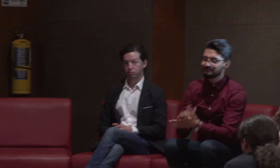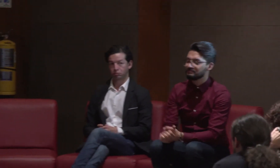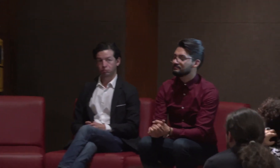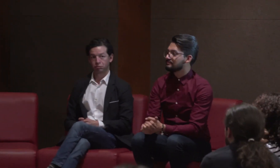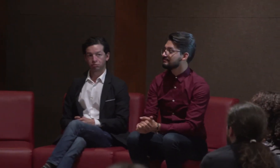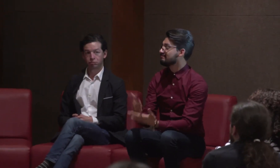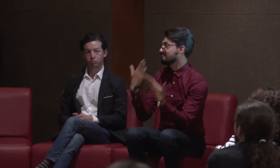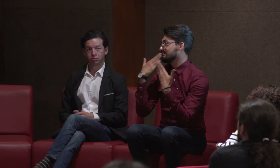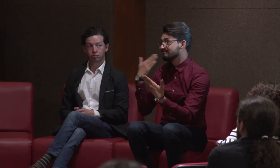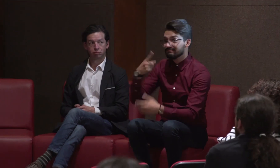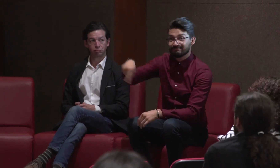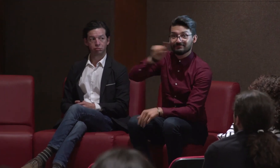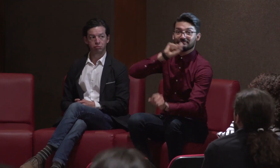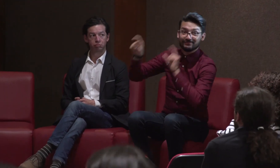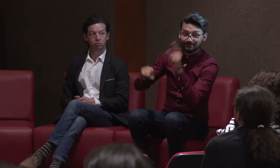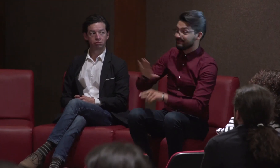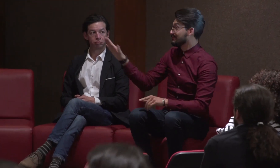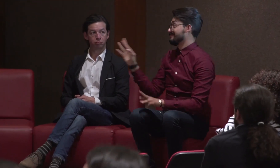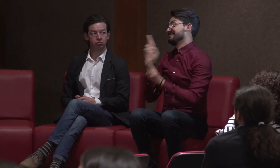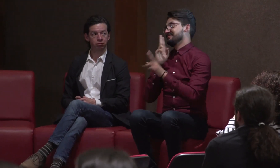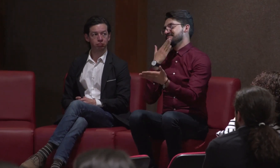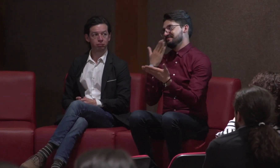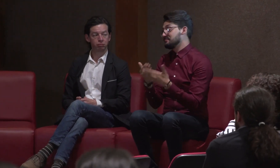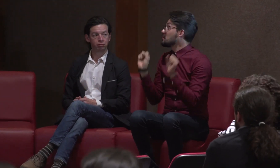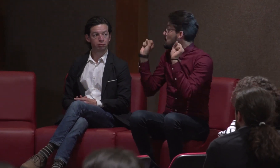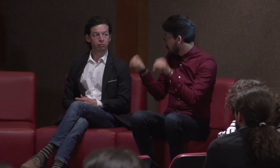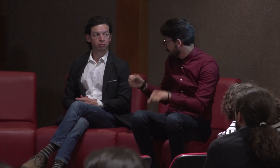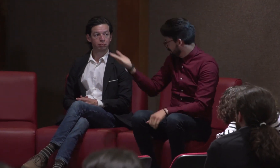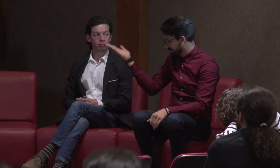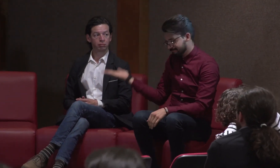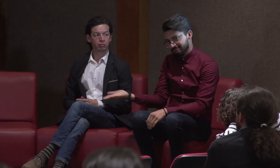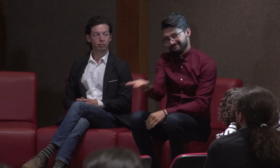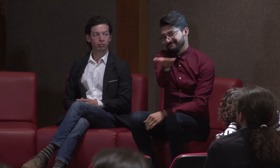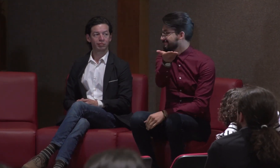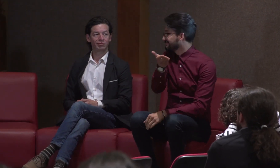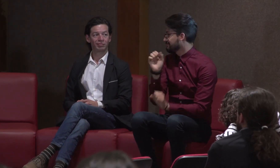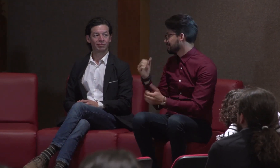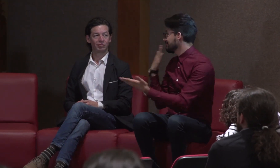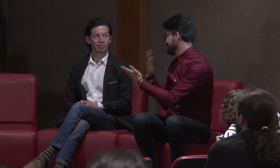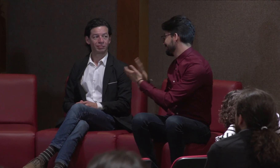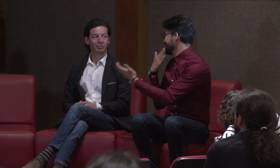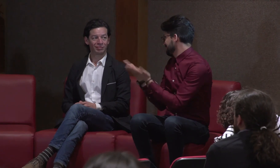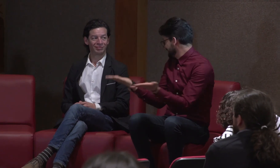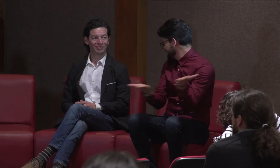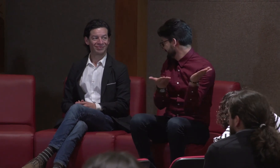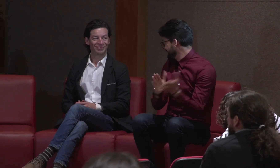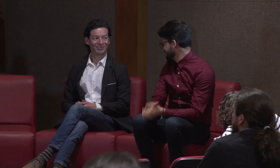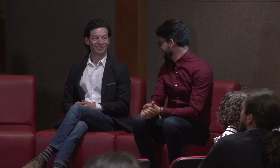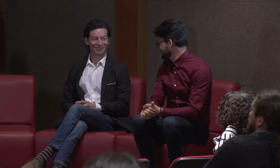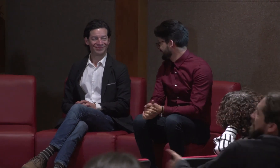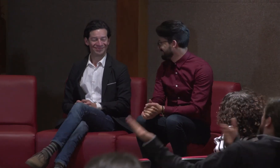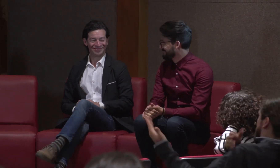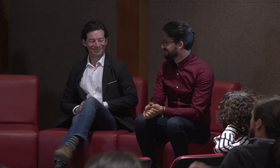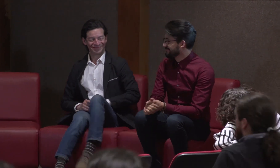Bien, muchas gracias, Eliezer, por la sugerencia, y muchas gracias a todos los asistentes, gracias a todos y cada uno de los panelistas. Pueden regresar ya